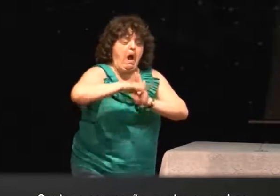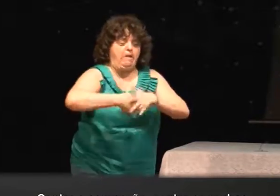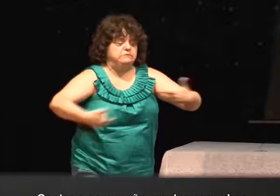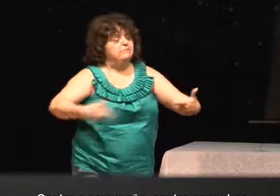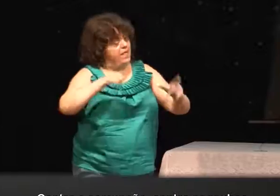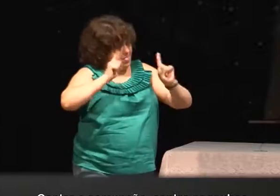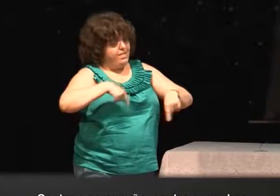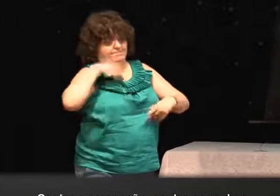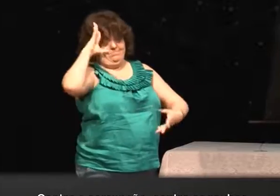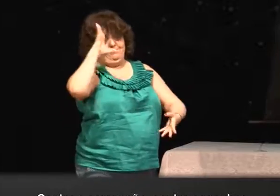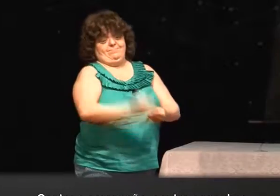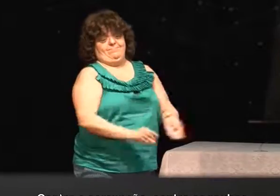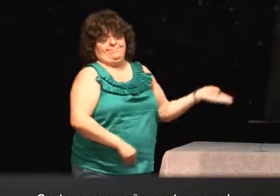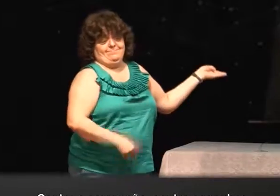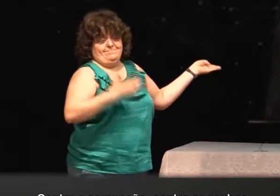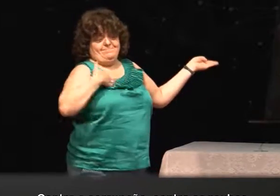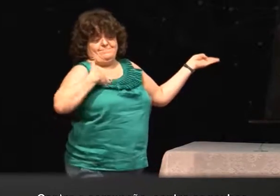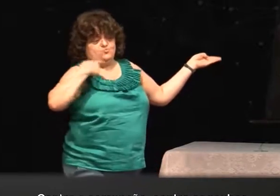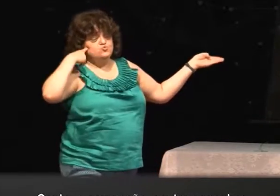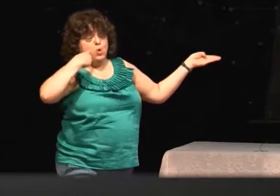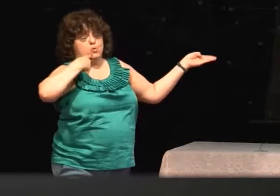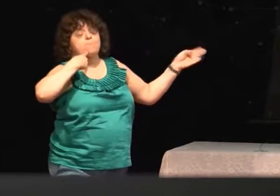contra a corrupção, contra os roubos.